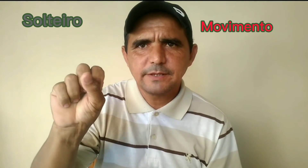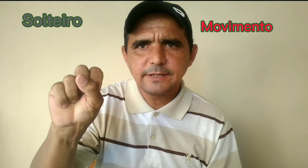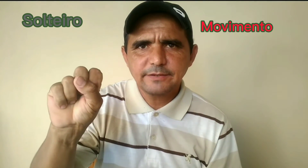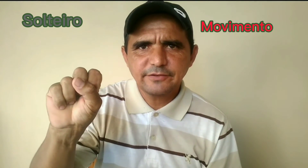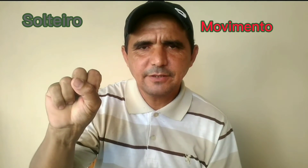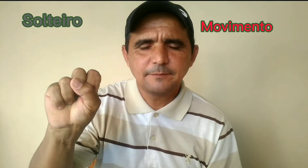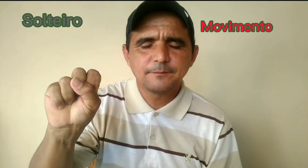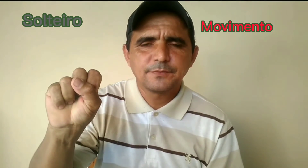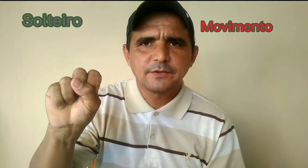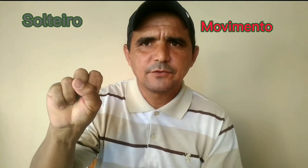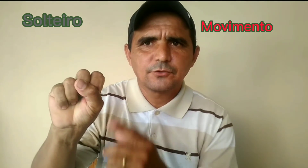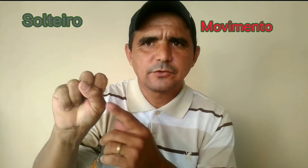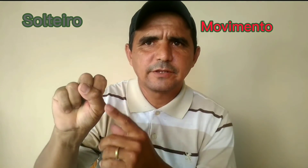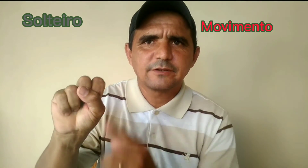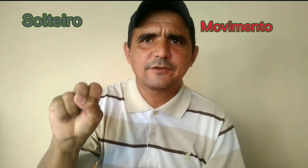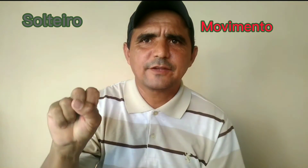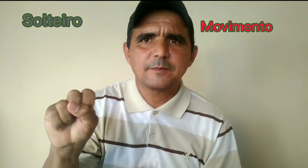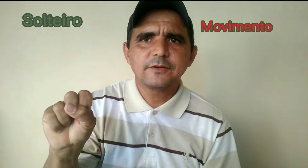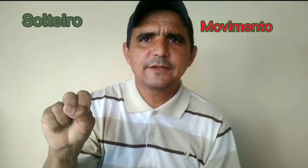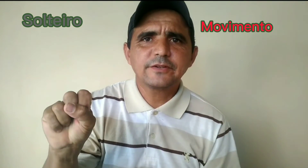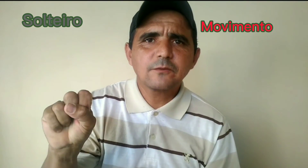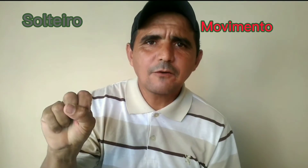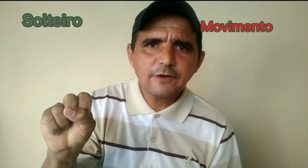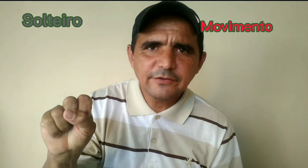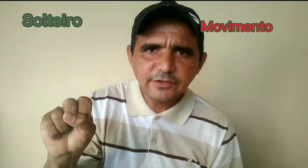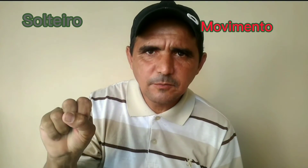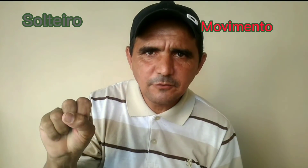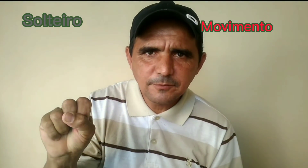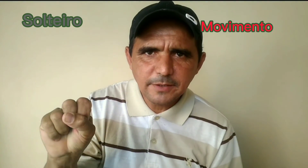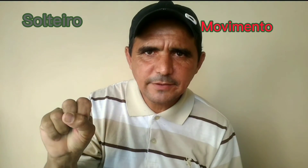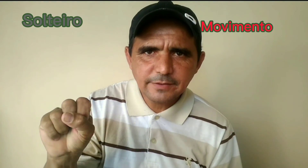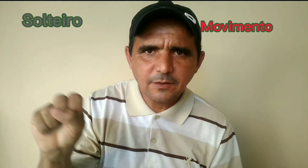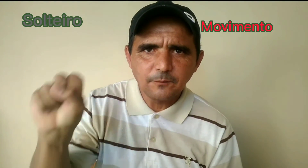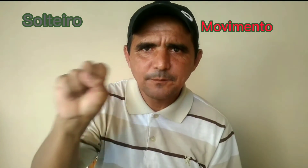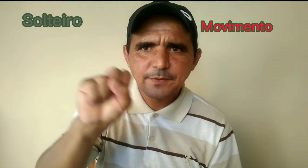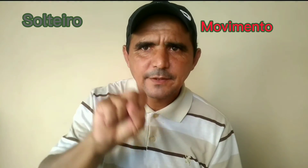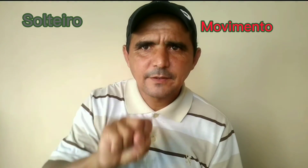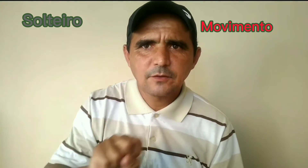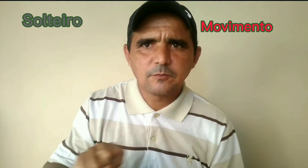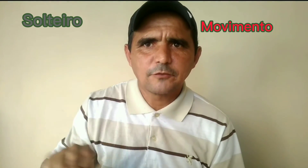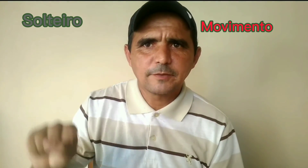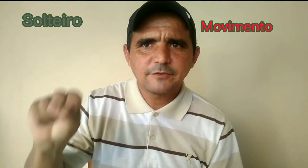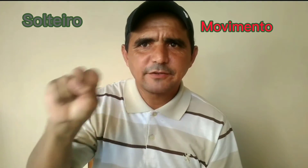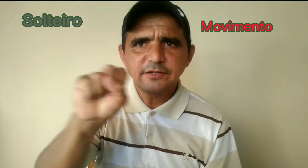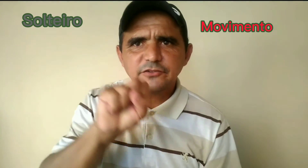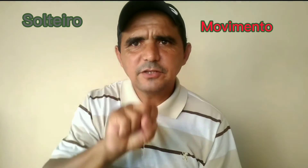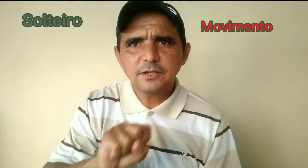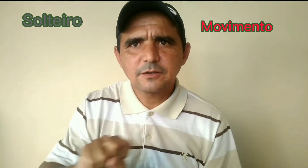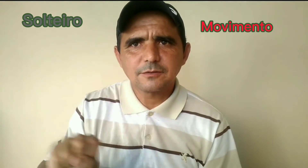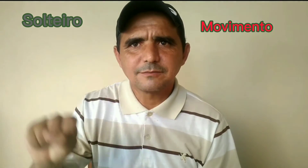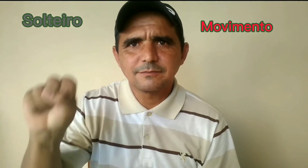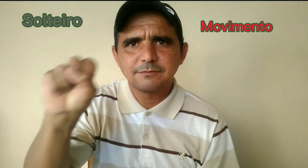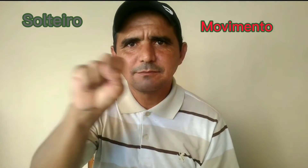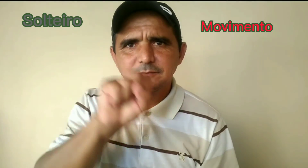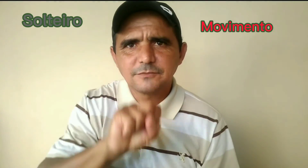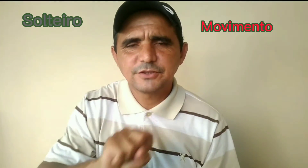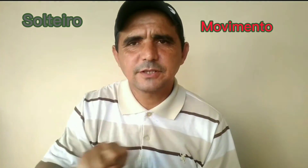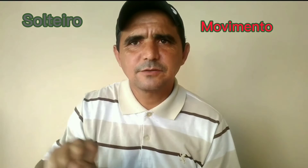em S. Solteiro, vai fazer a mão em S. Qual vai ser o movimento então? O movimento vai ser em círculo,